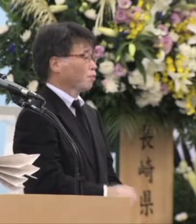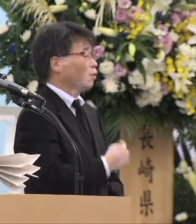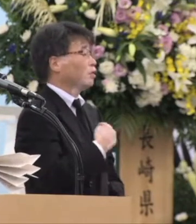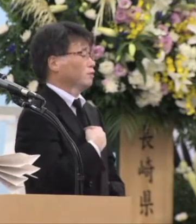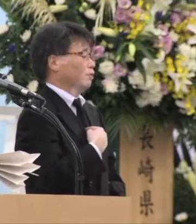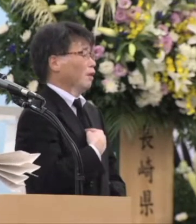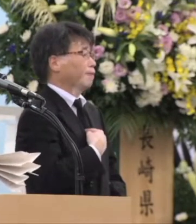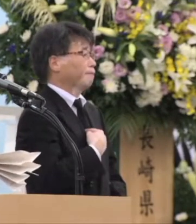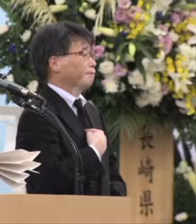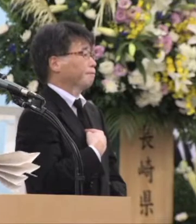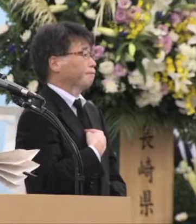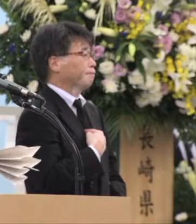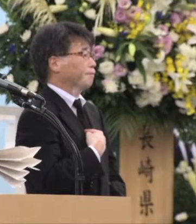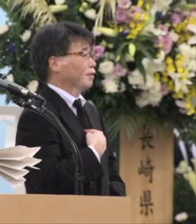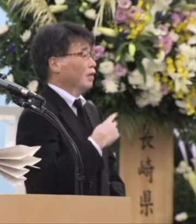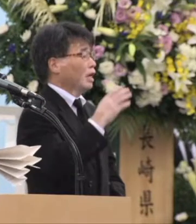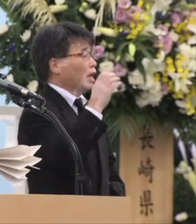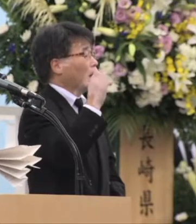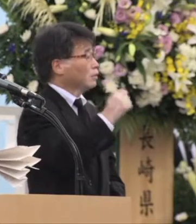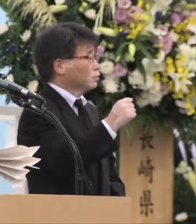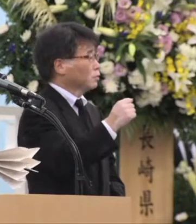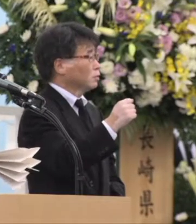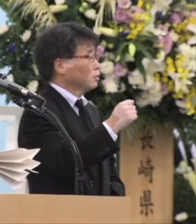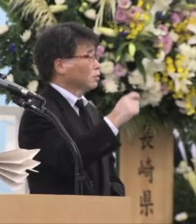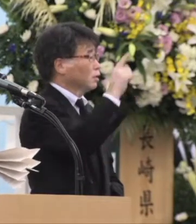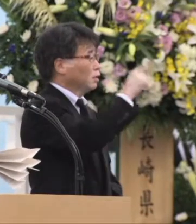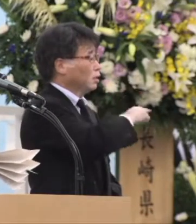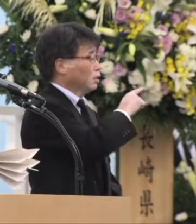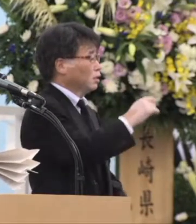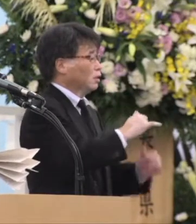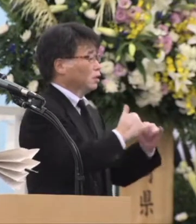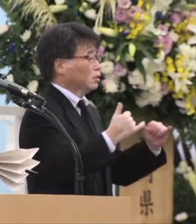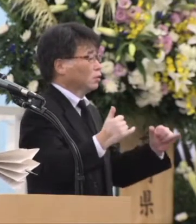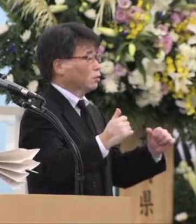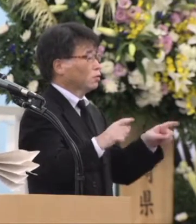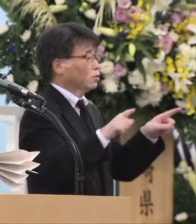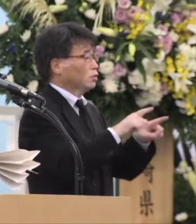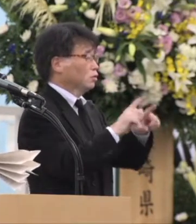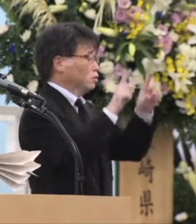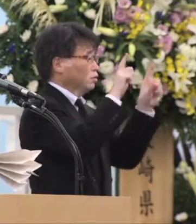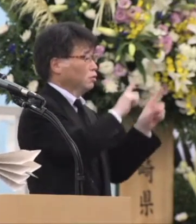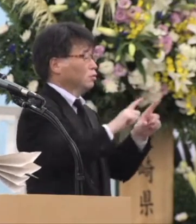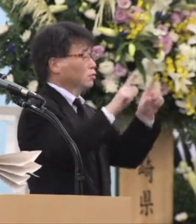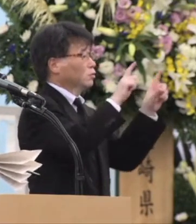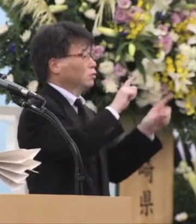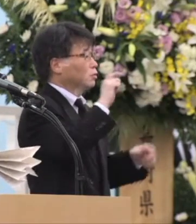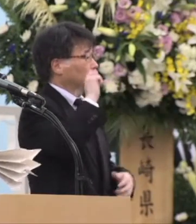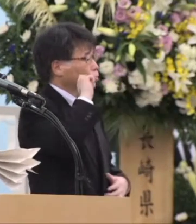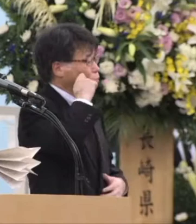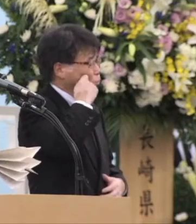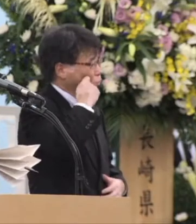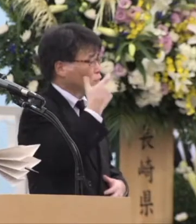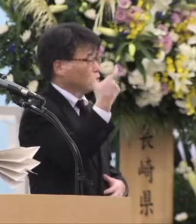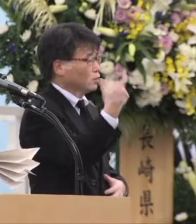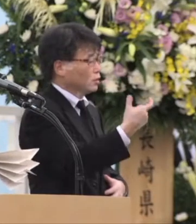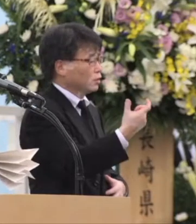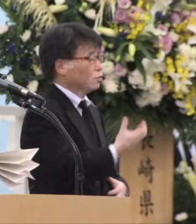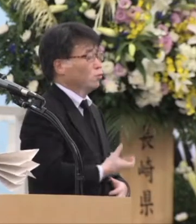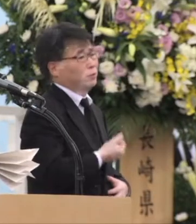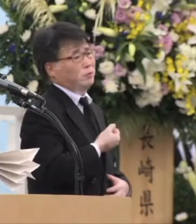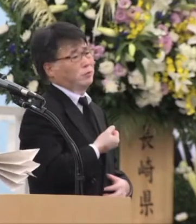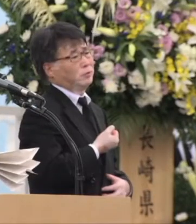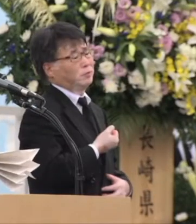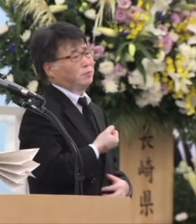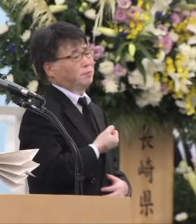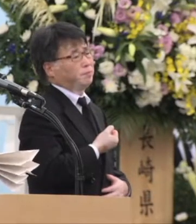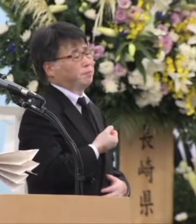私は、核は人類と共存できないと確信しています。